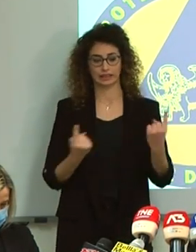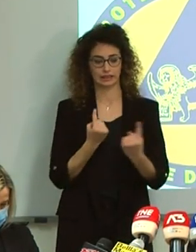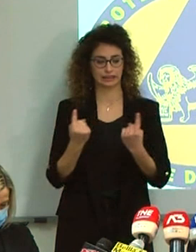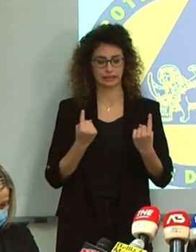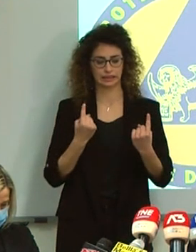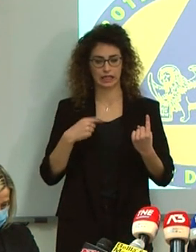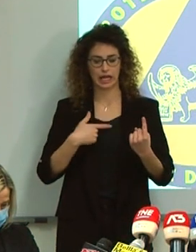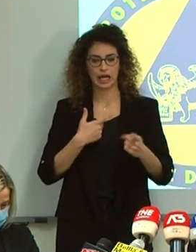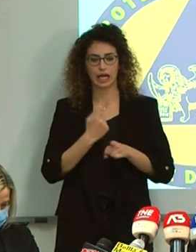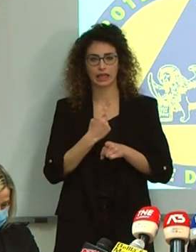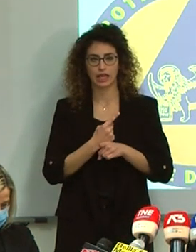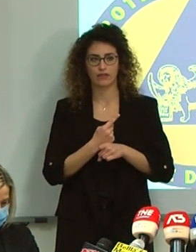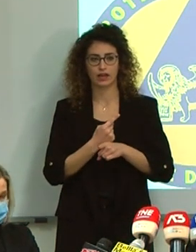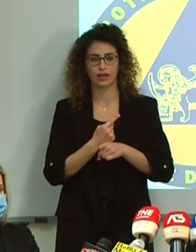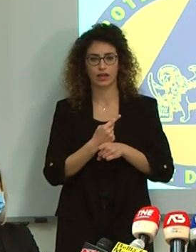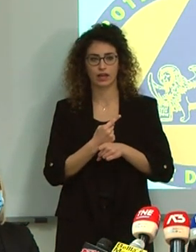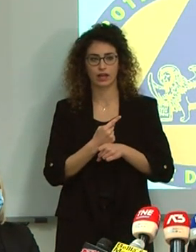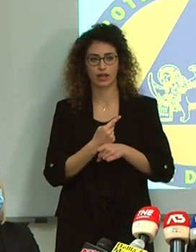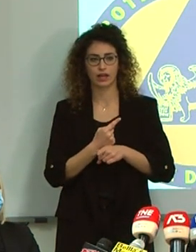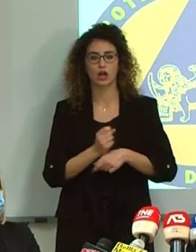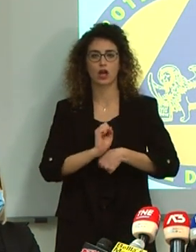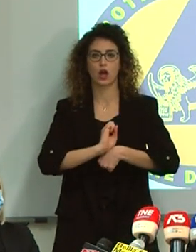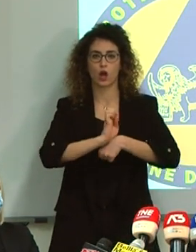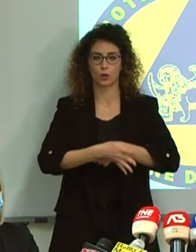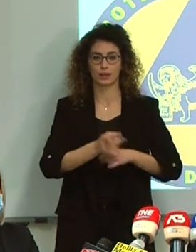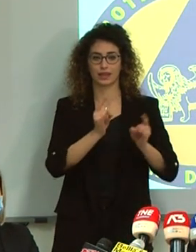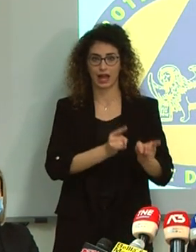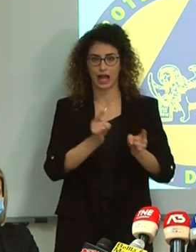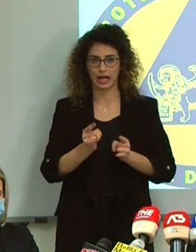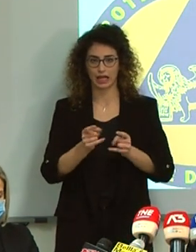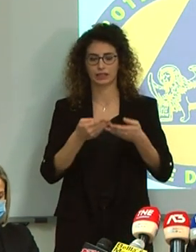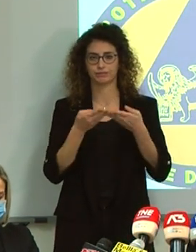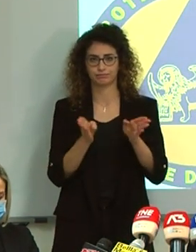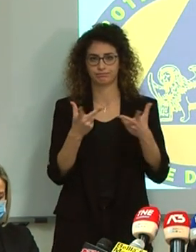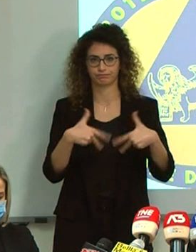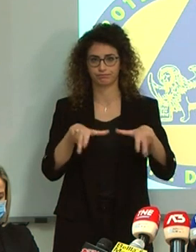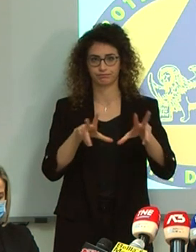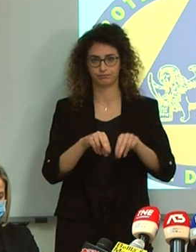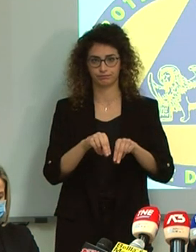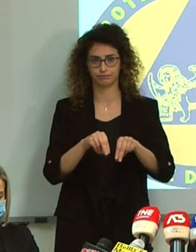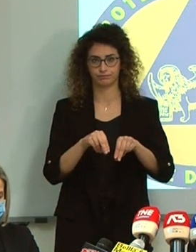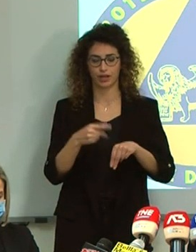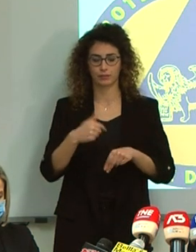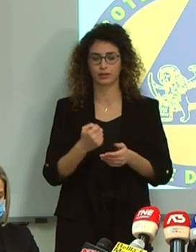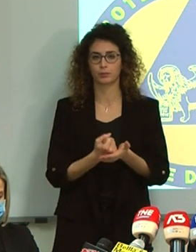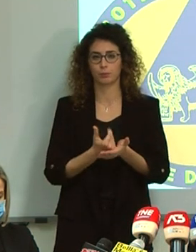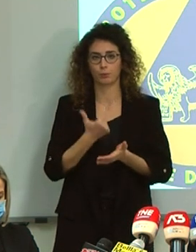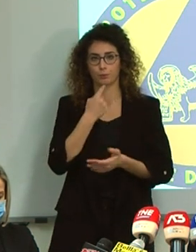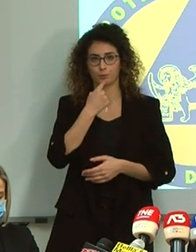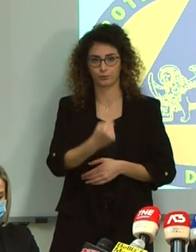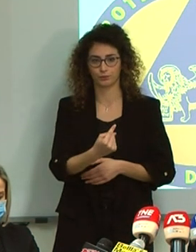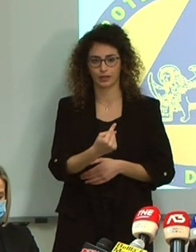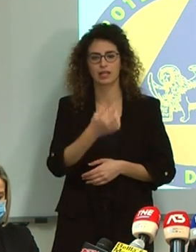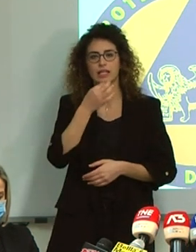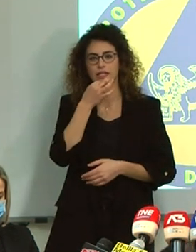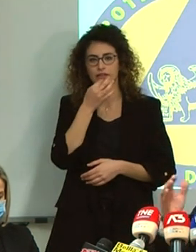riattivano i covi poi ospiti e su questo è fondamentale dirlo perché significa sono